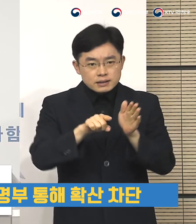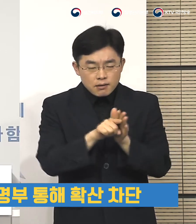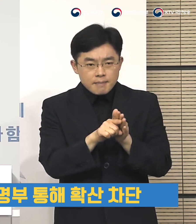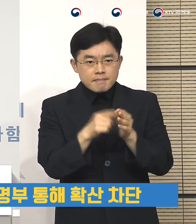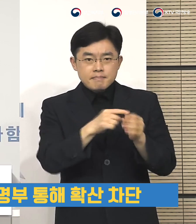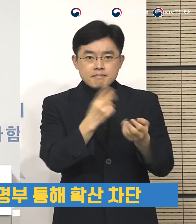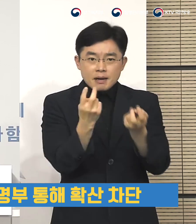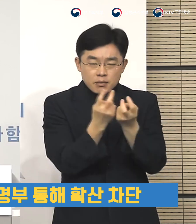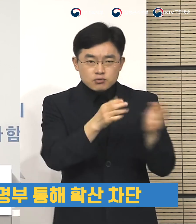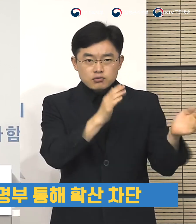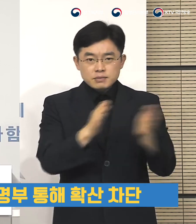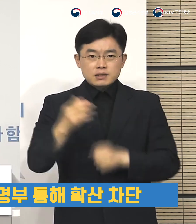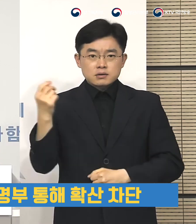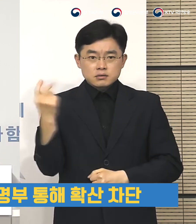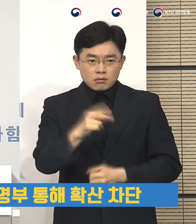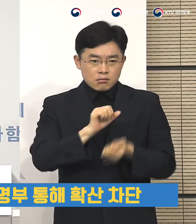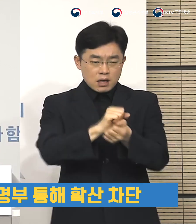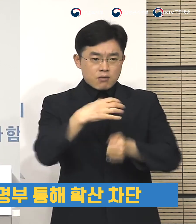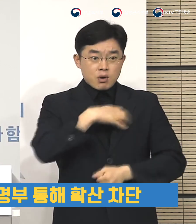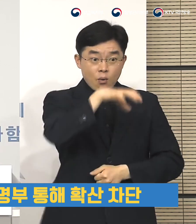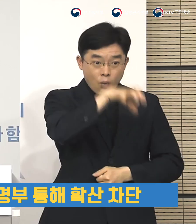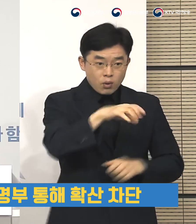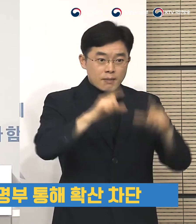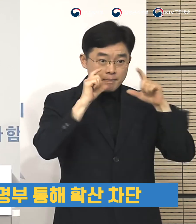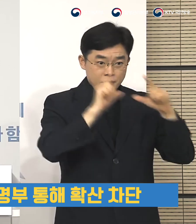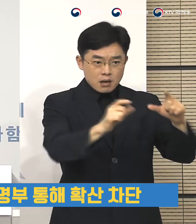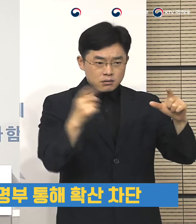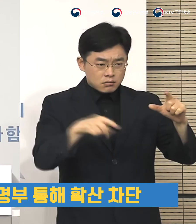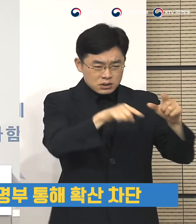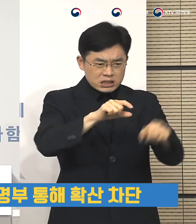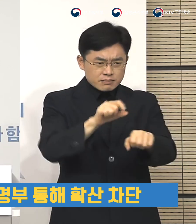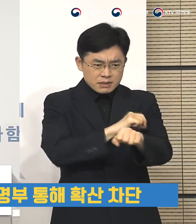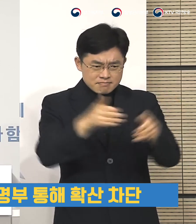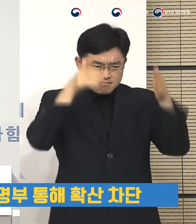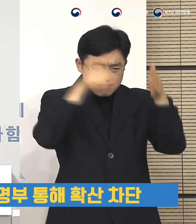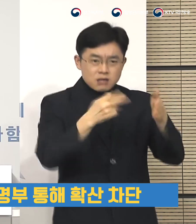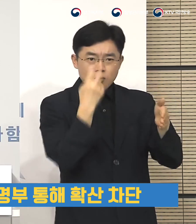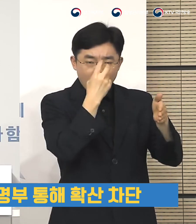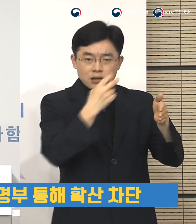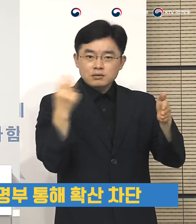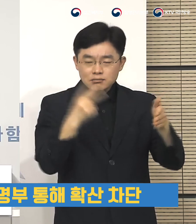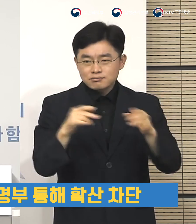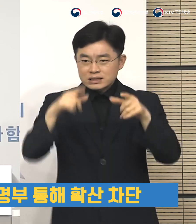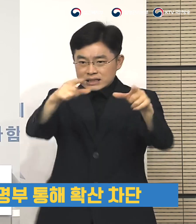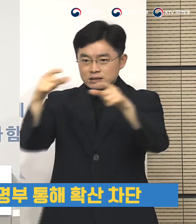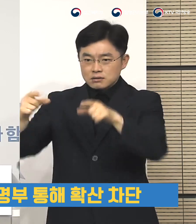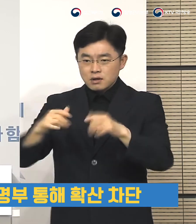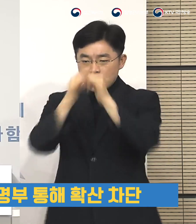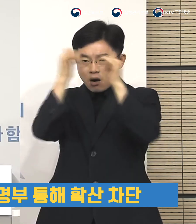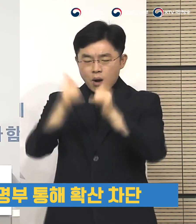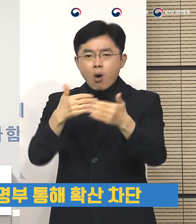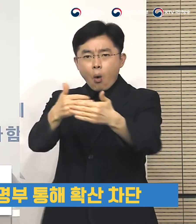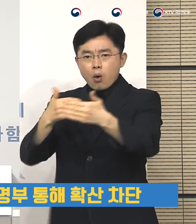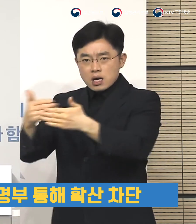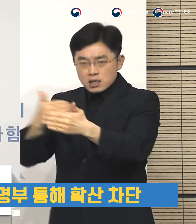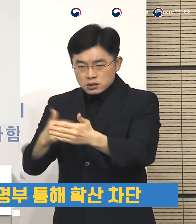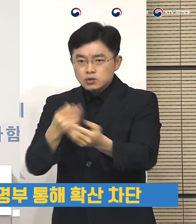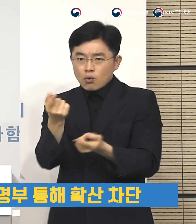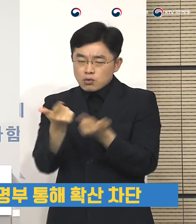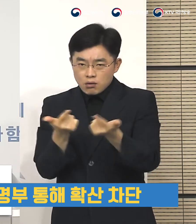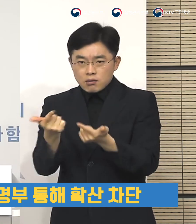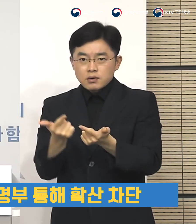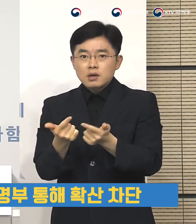점검, 고위험 시설의 지정과 집중관리, 지역별 거리두기 조치 등을 통해서 코로나19의